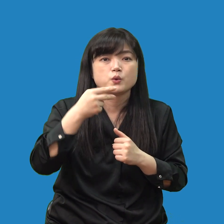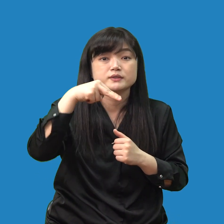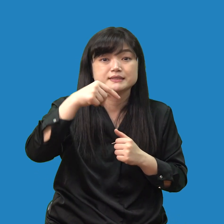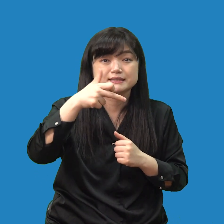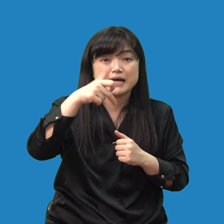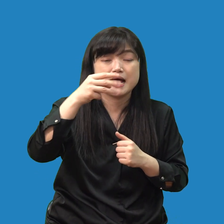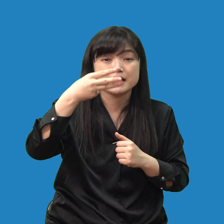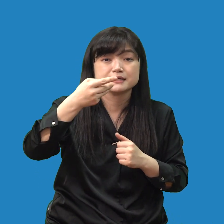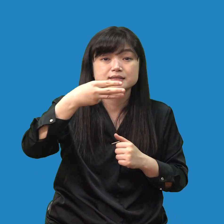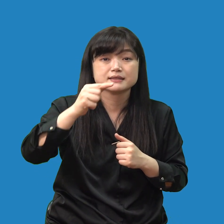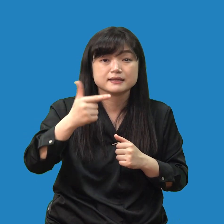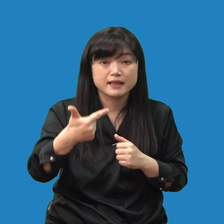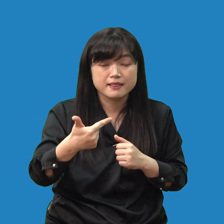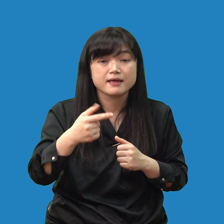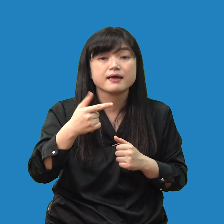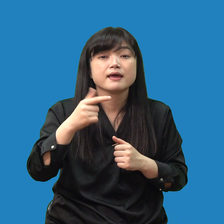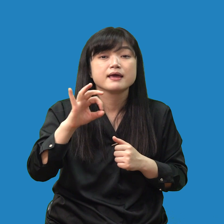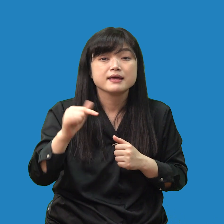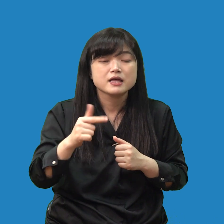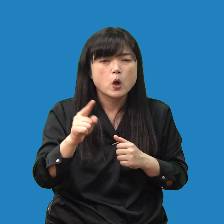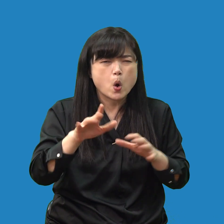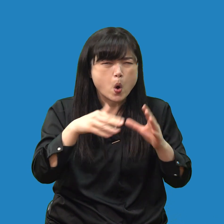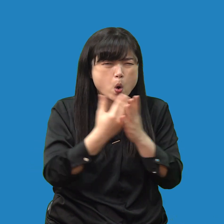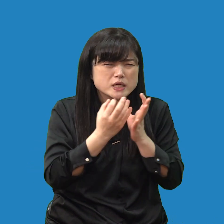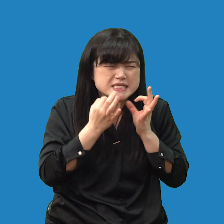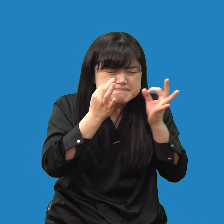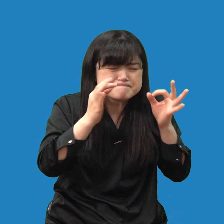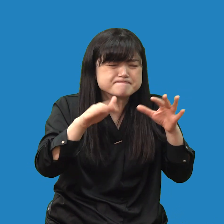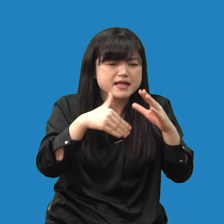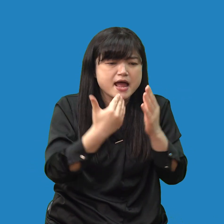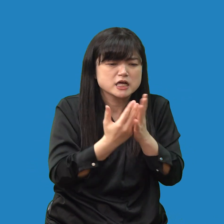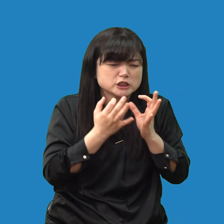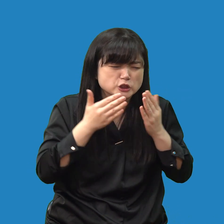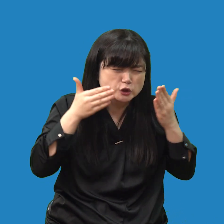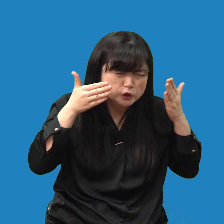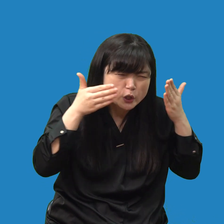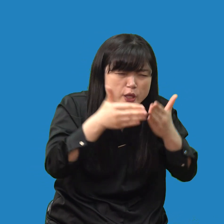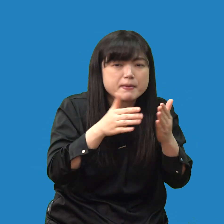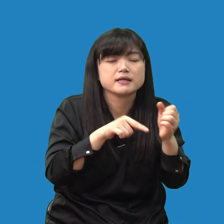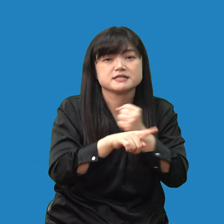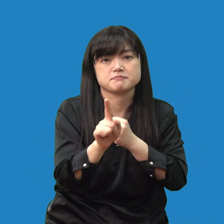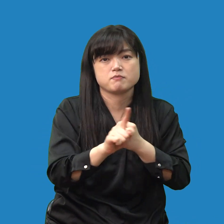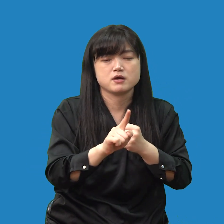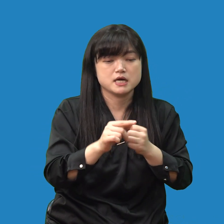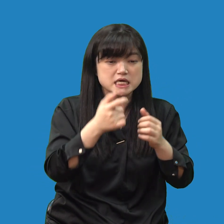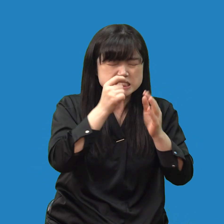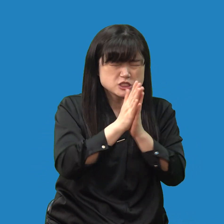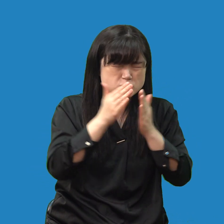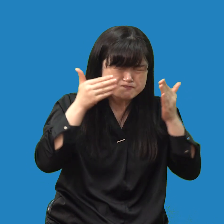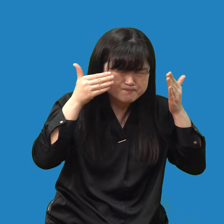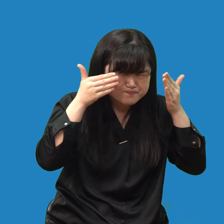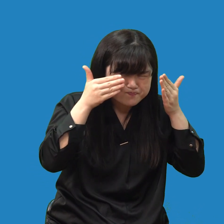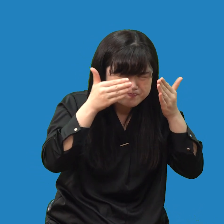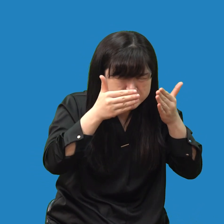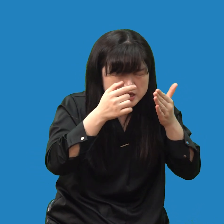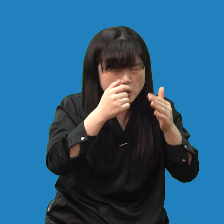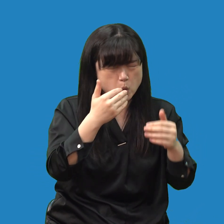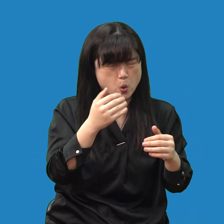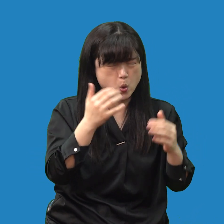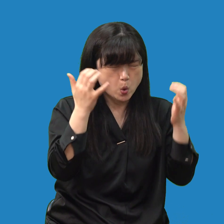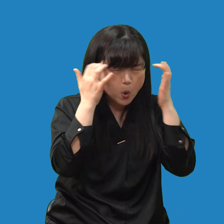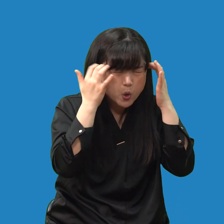프로스카르테인, 어떤 일에 온 힘을 다해 전념한다, 이 말입니다. 우리가 기도에 전념해야 고난에 맞설 수